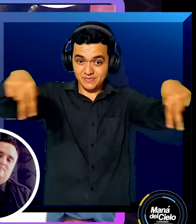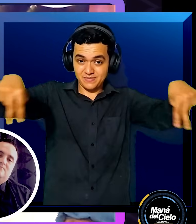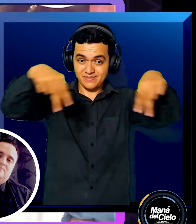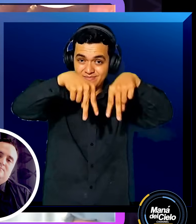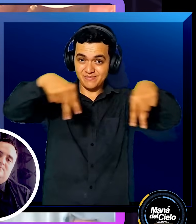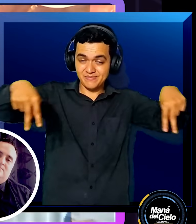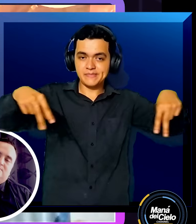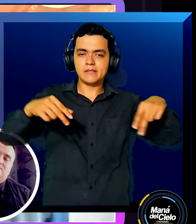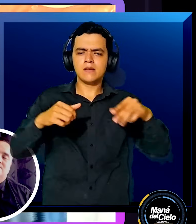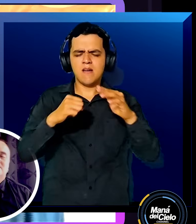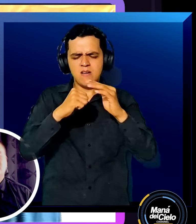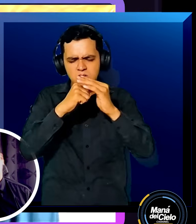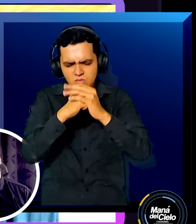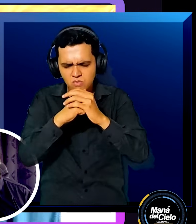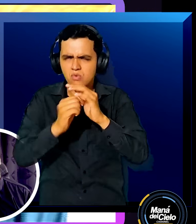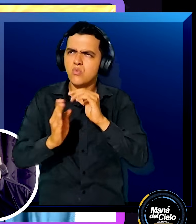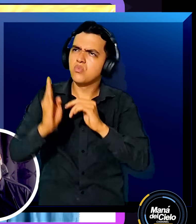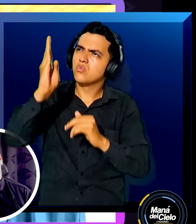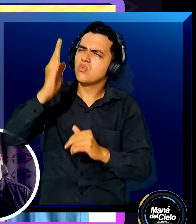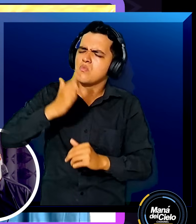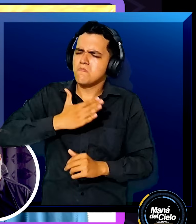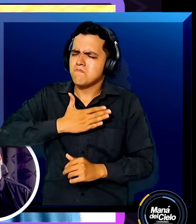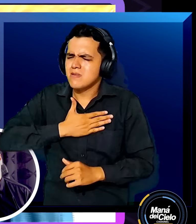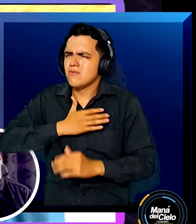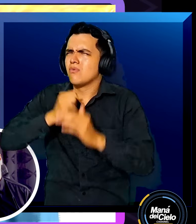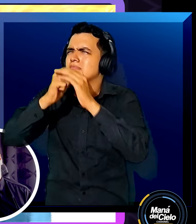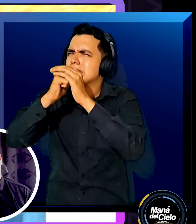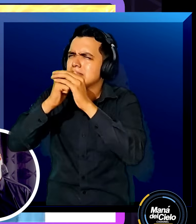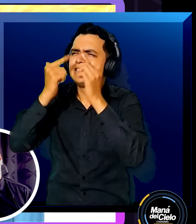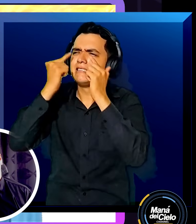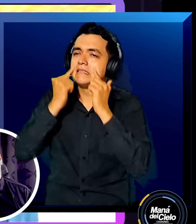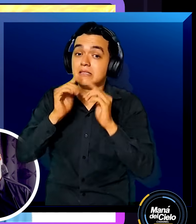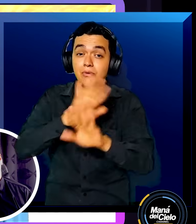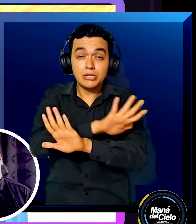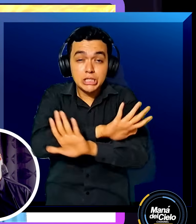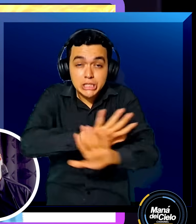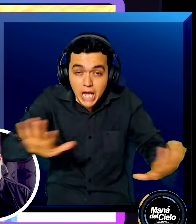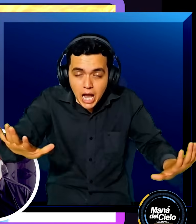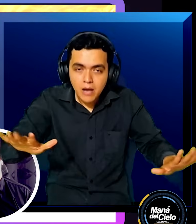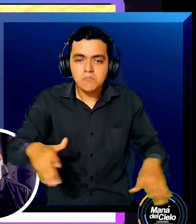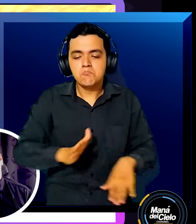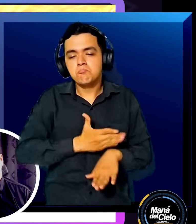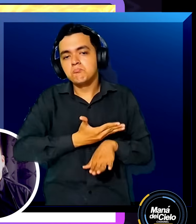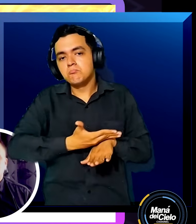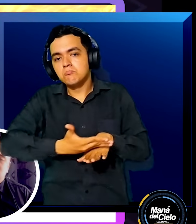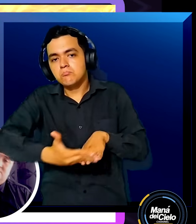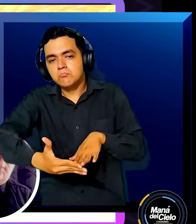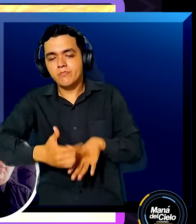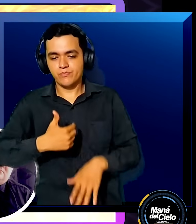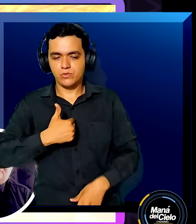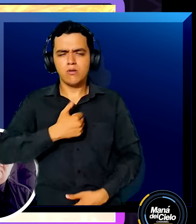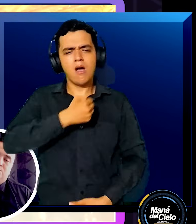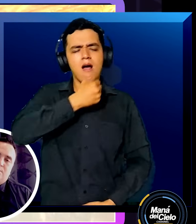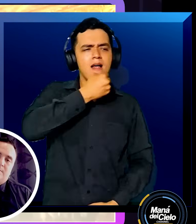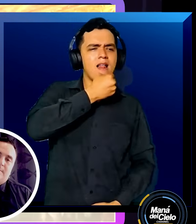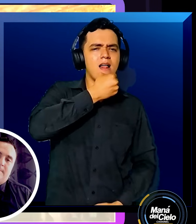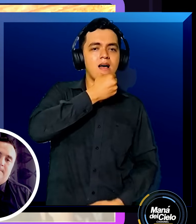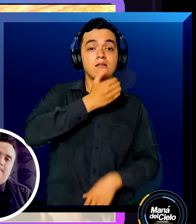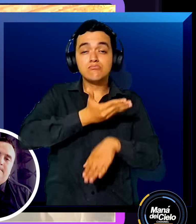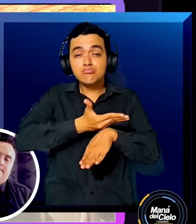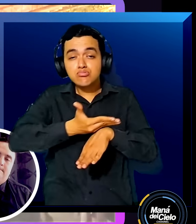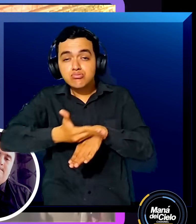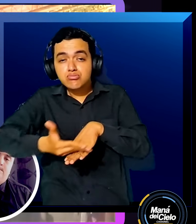Tenemos para líderes de Dorcas, de joven, amén, gloria a Dios. Pero gente para interceder poca. Y qué bueno que en esta mañana le diga, Señor, dame